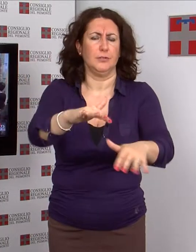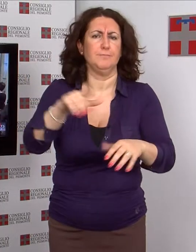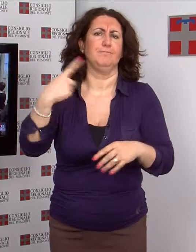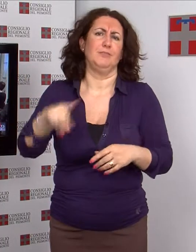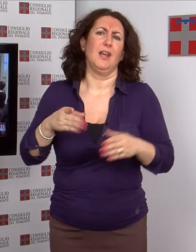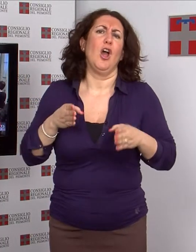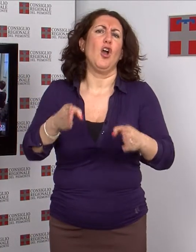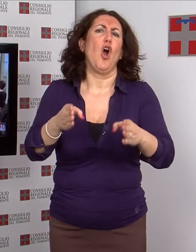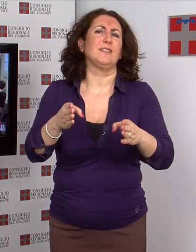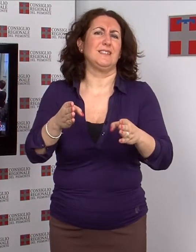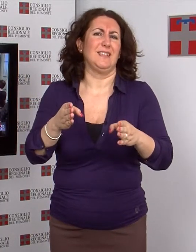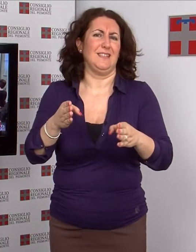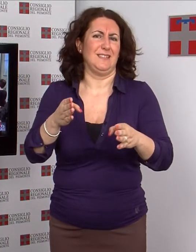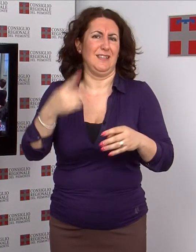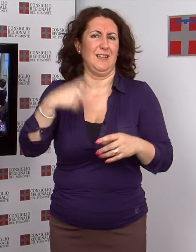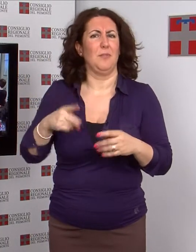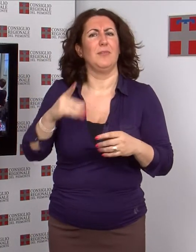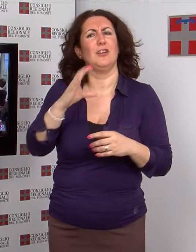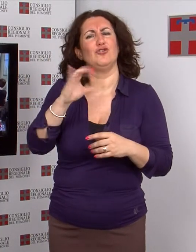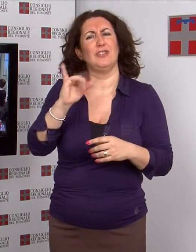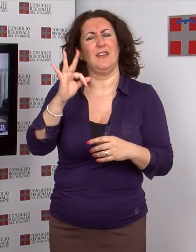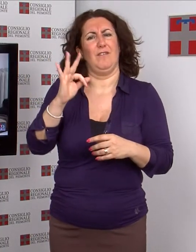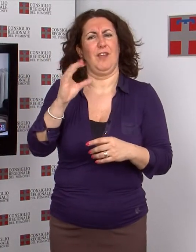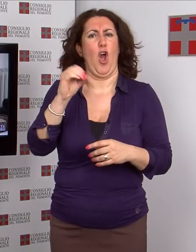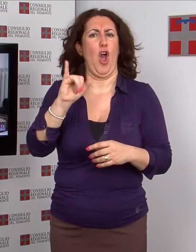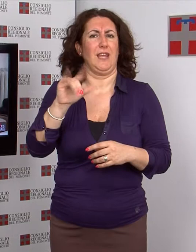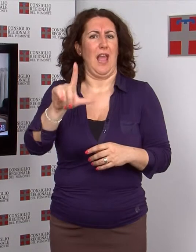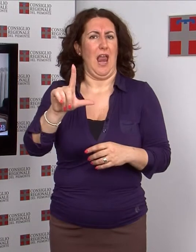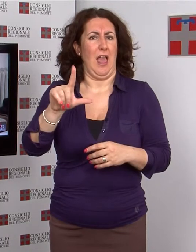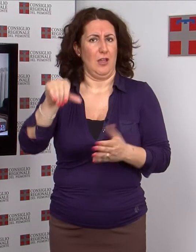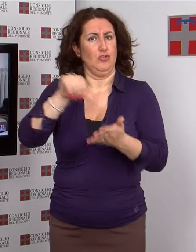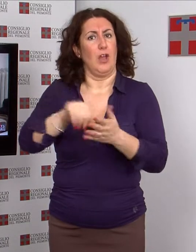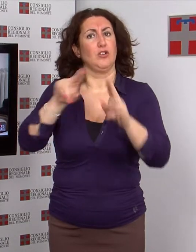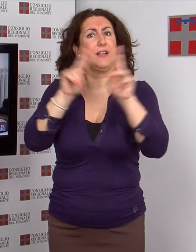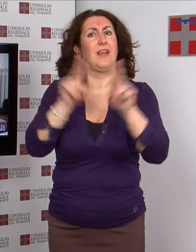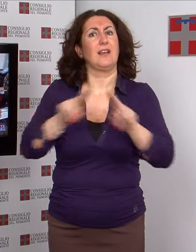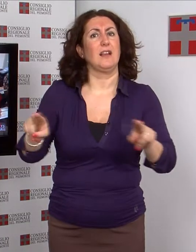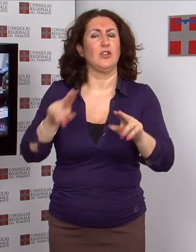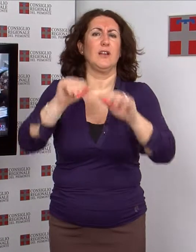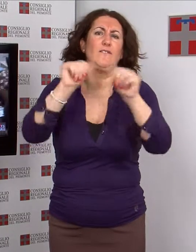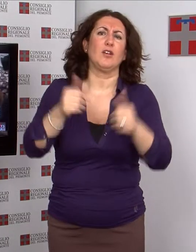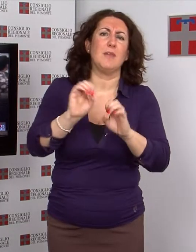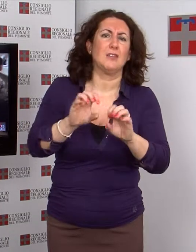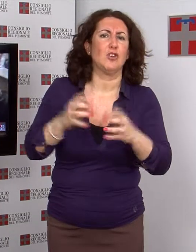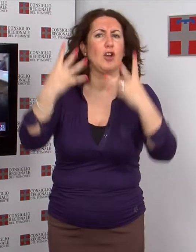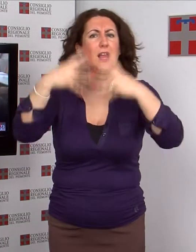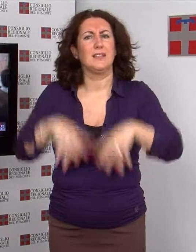Heritage and cultural Project for Development del Centro Internazionale di formazione dell'organizzazione internazionale del Lavoro